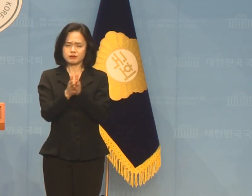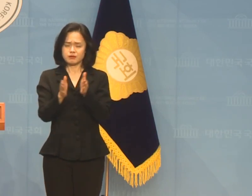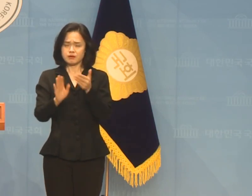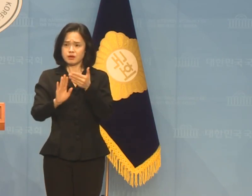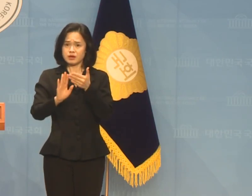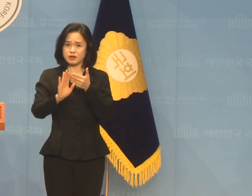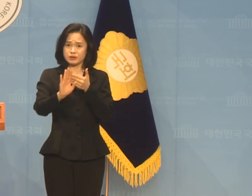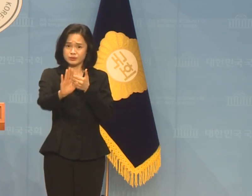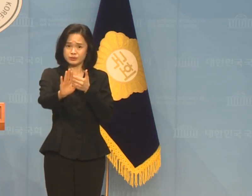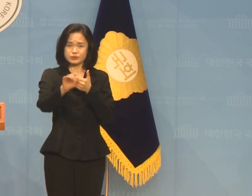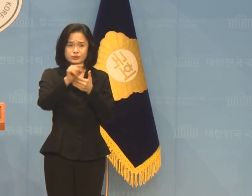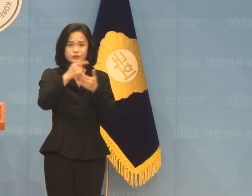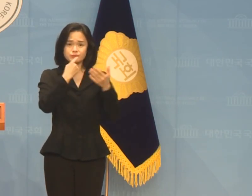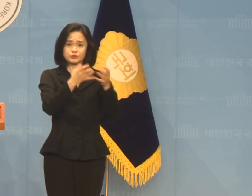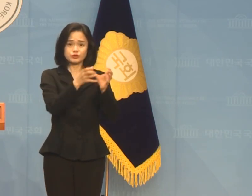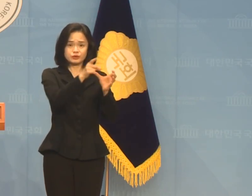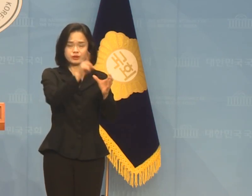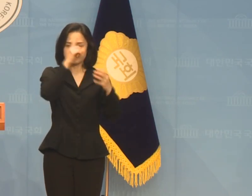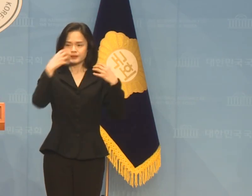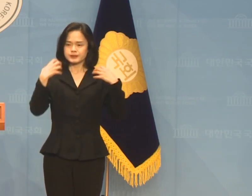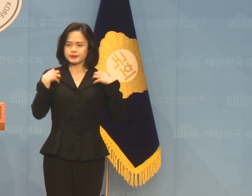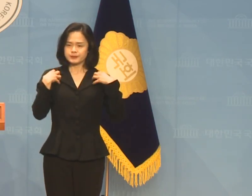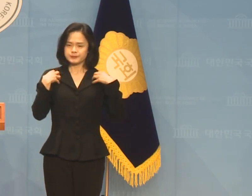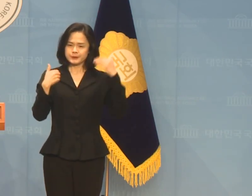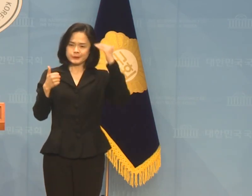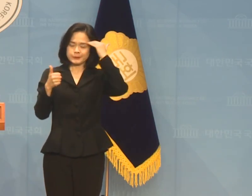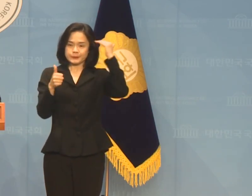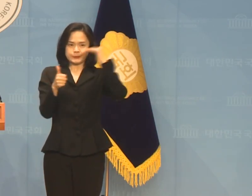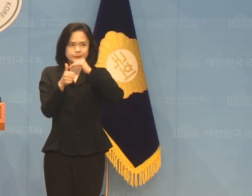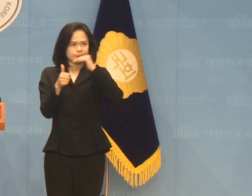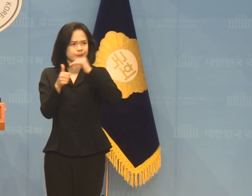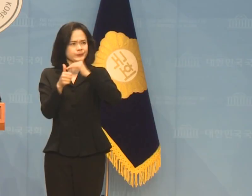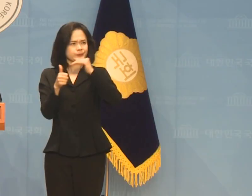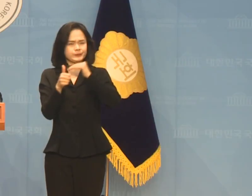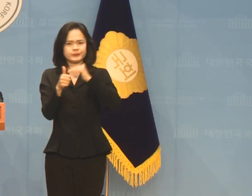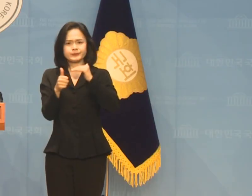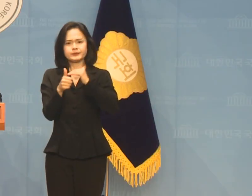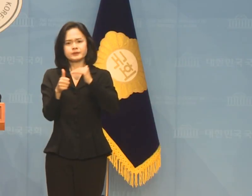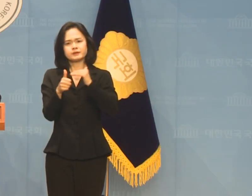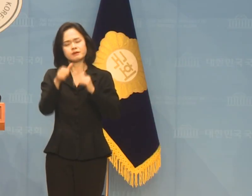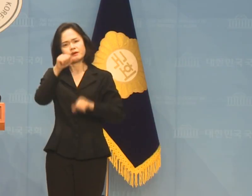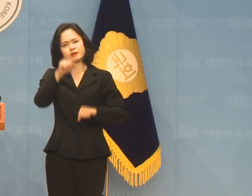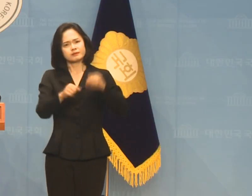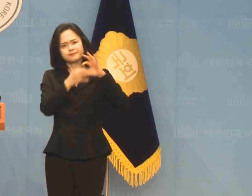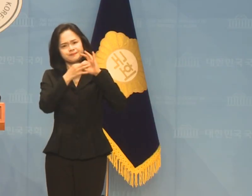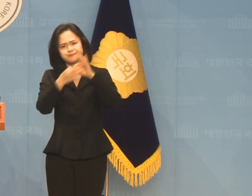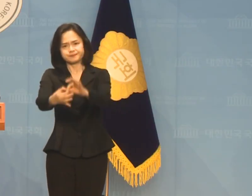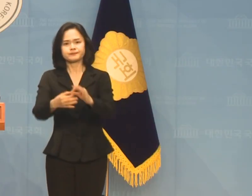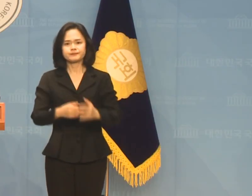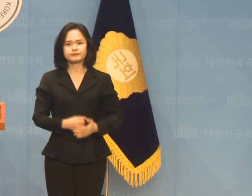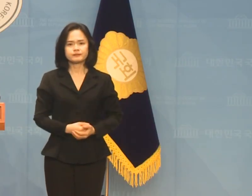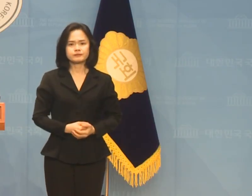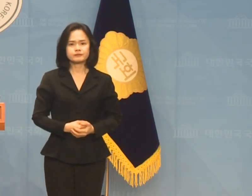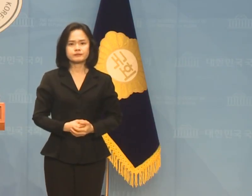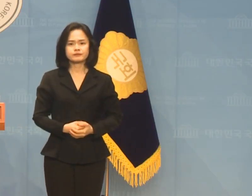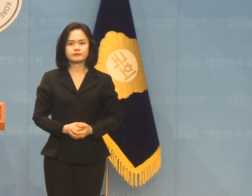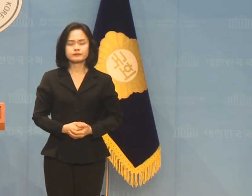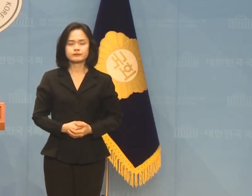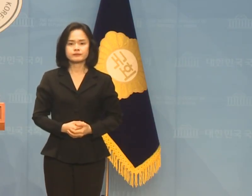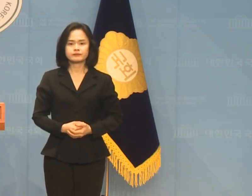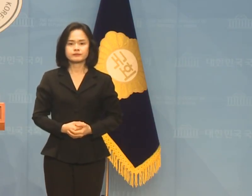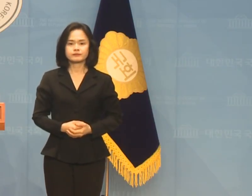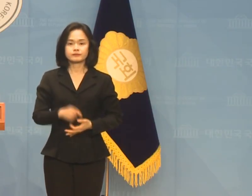정부에 흠집내고 발목 잡는 그런 행패를 일삼아 왔습니다. 윤석열